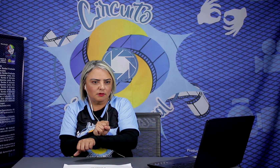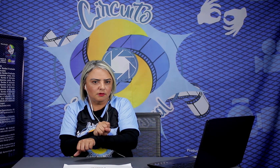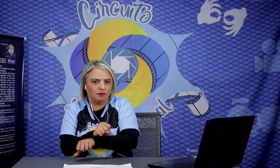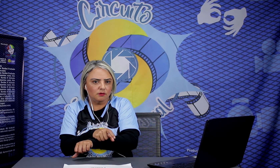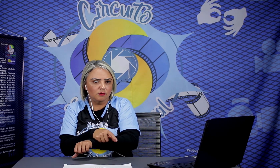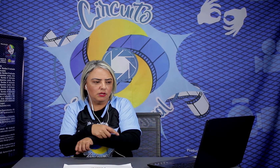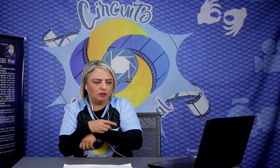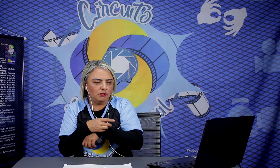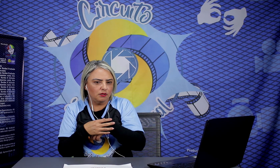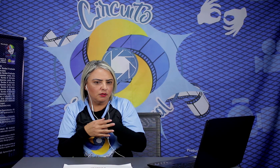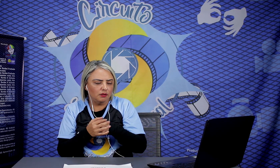Oi.